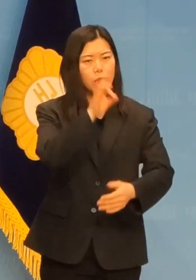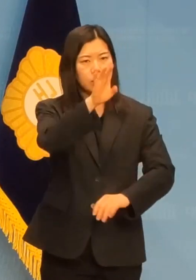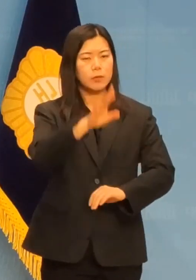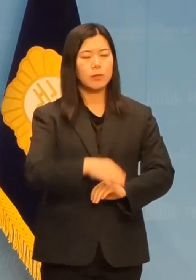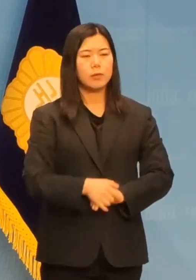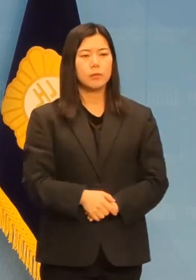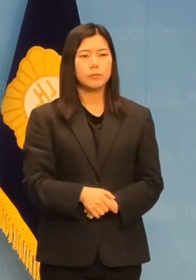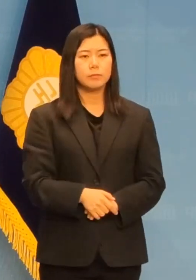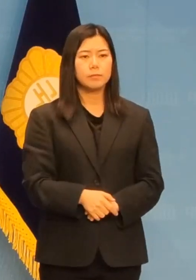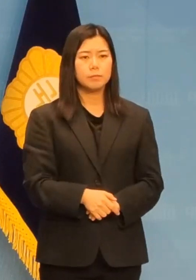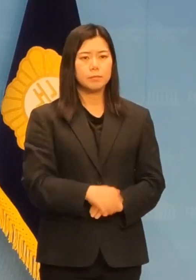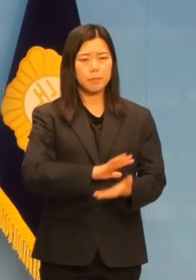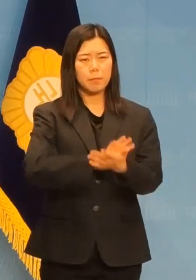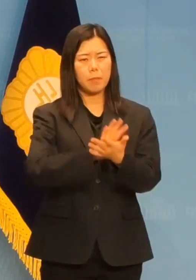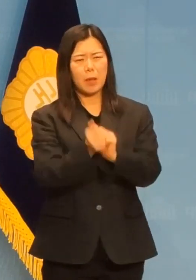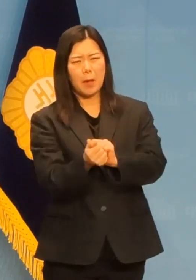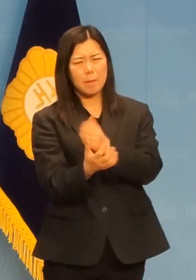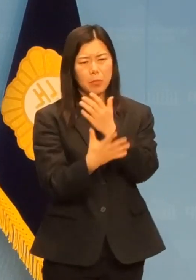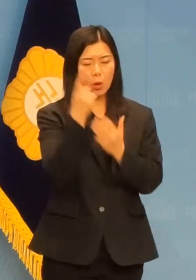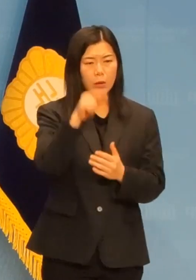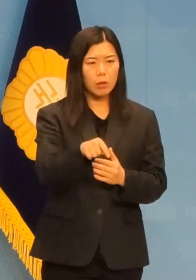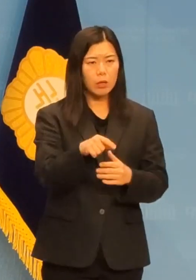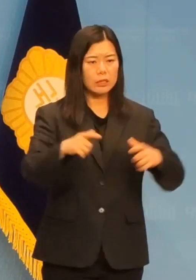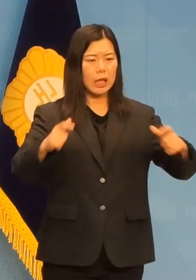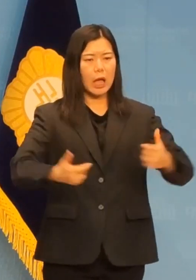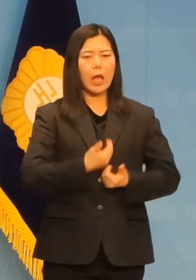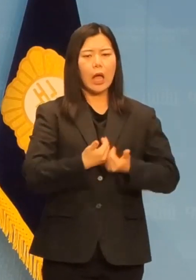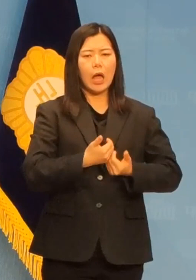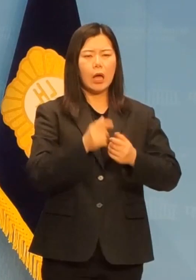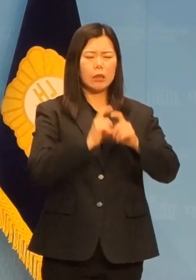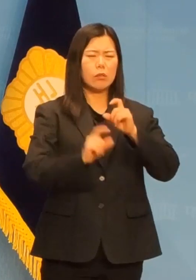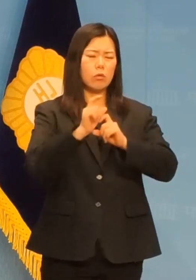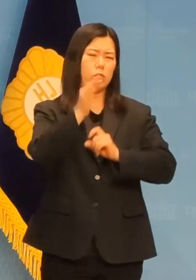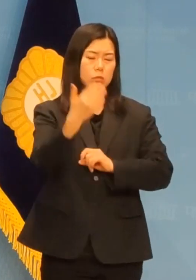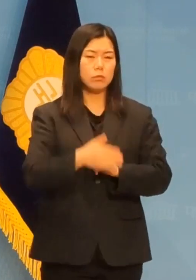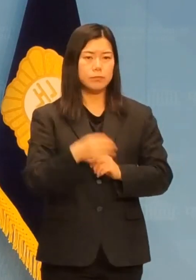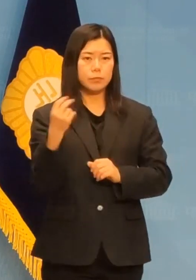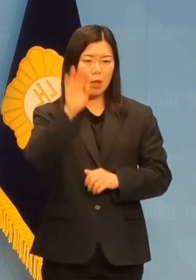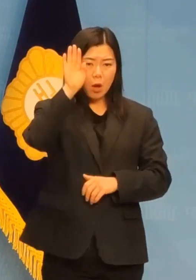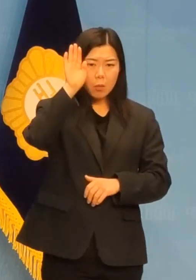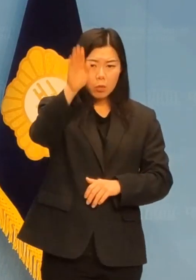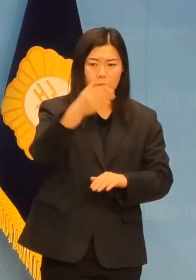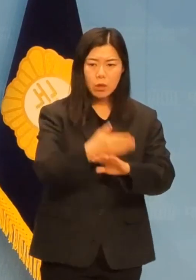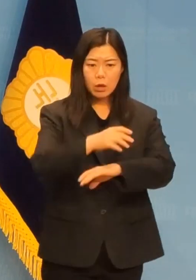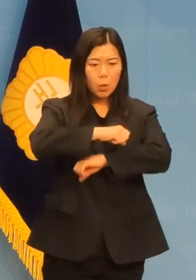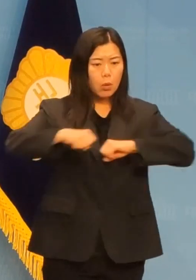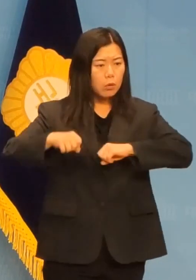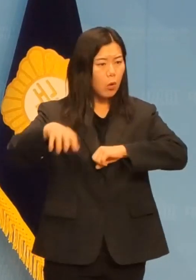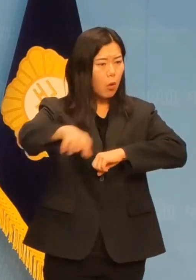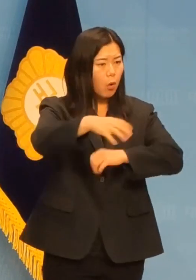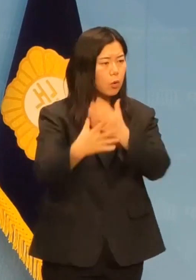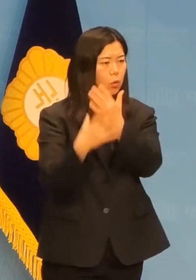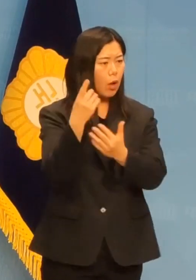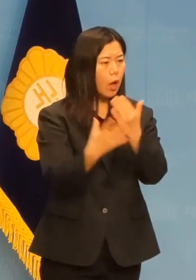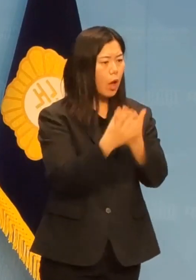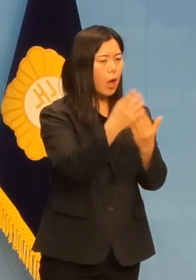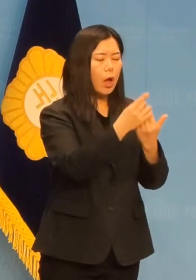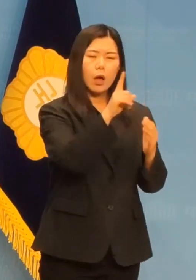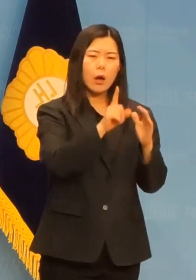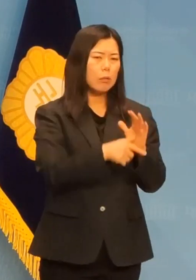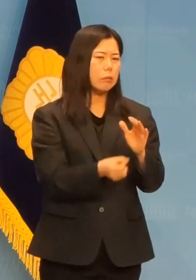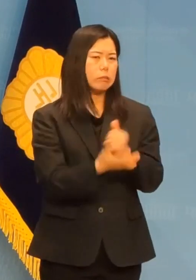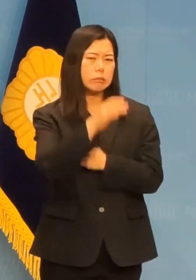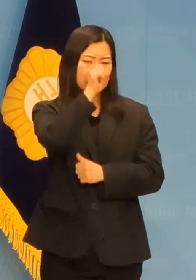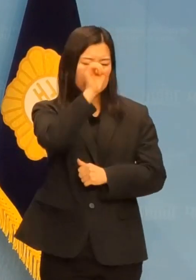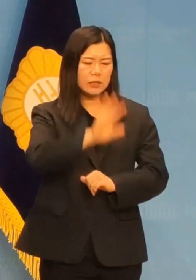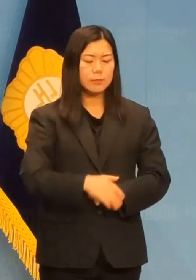아닙니다. 졸속 통합은 지역 갈등만 키울 뿐이며 향후 다른 광역 통합 논의에도 악영향을 남길